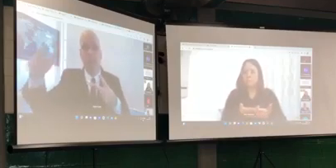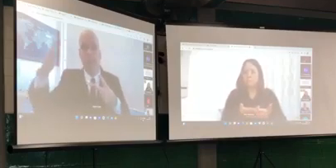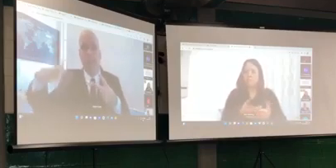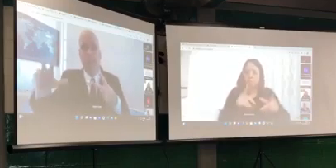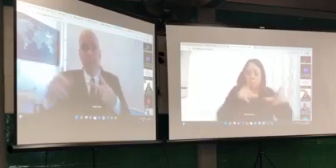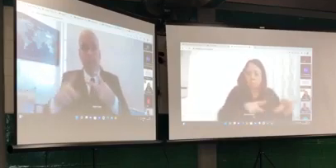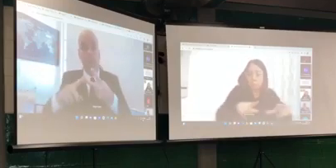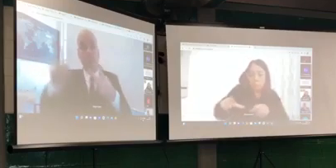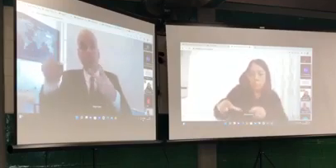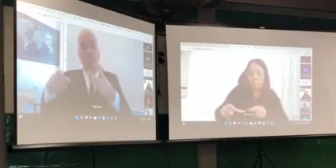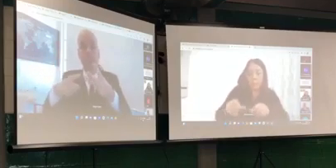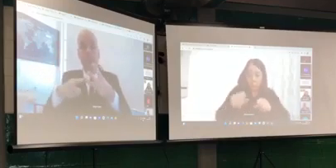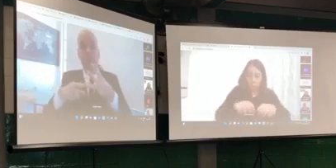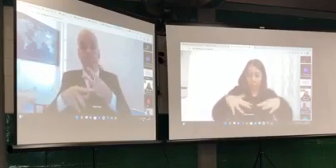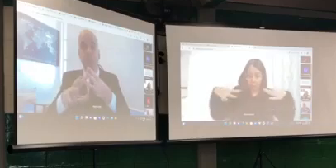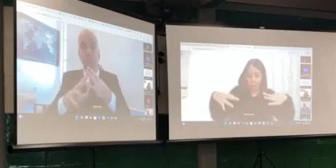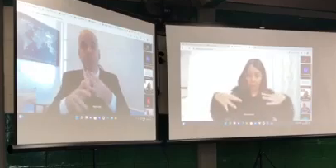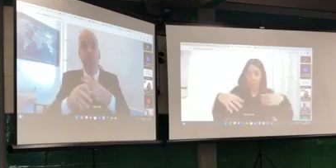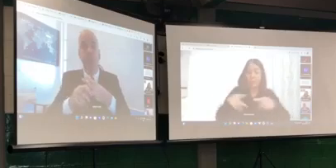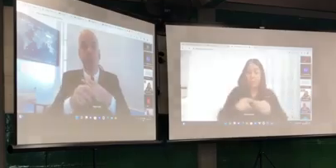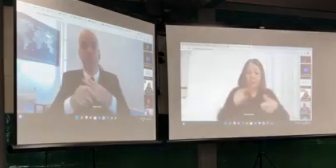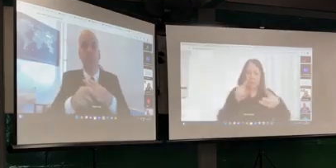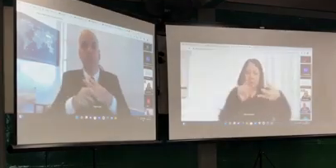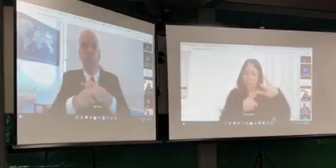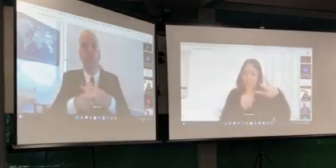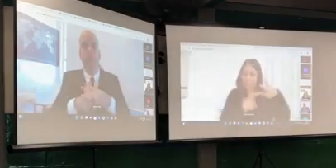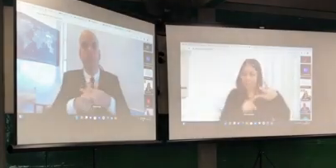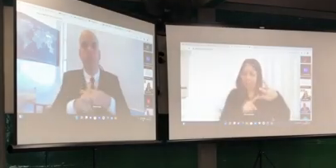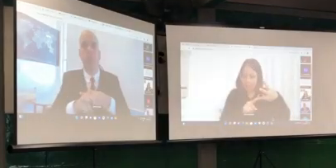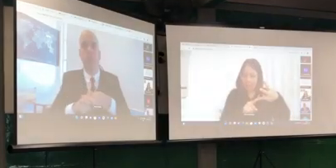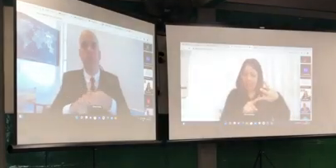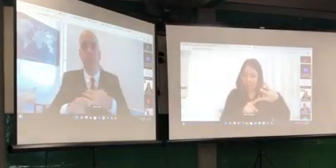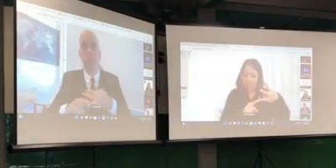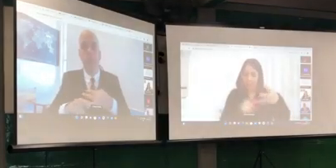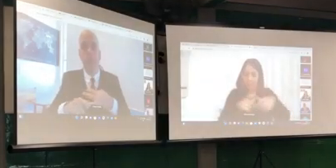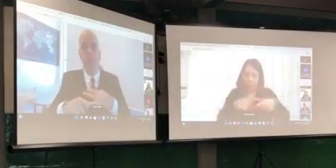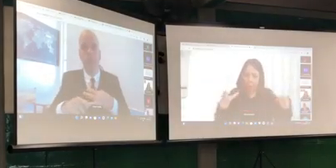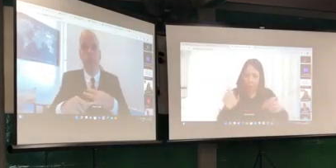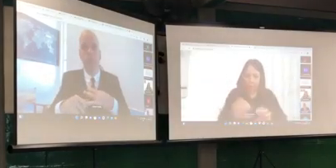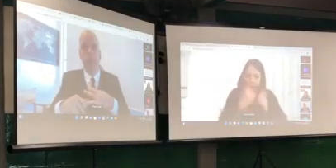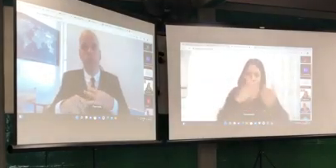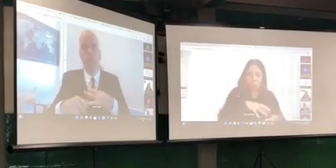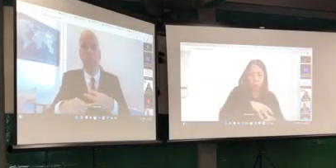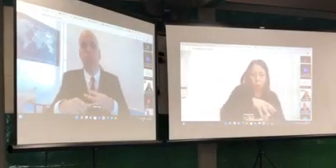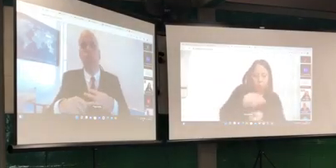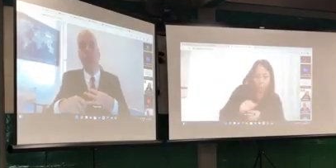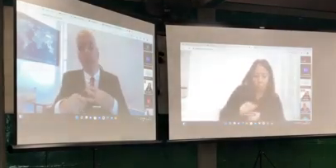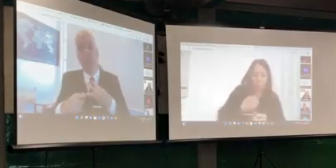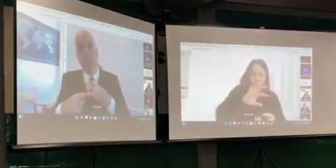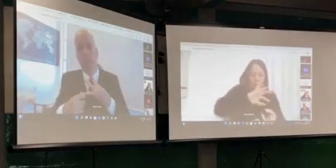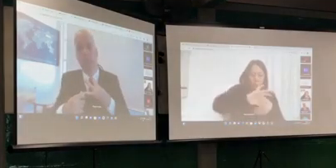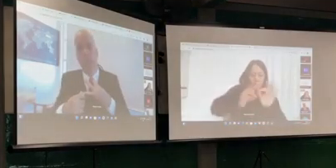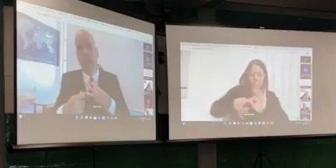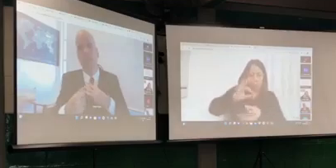locais, estádios. E tem a terceira, que é a terceira maior evento do mundo, que é a Surdo-Olimpíadas.